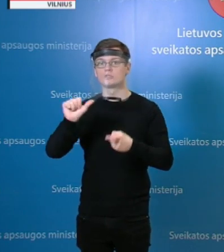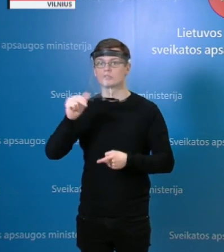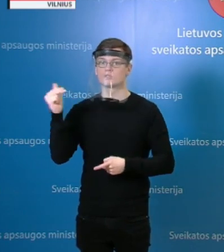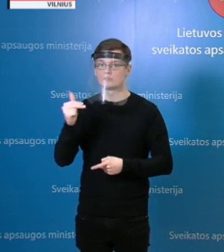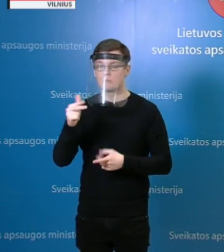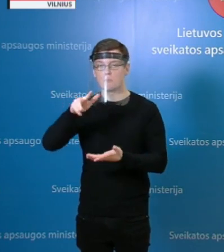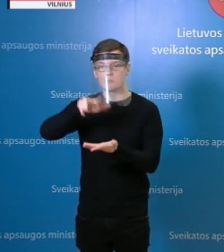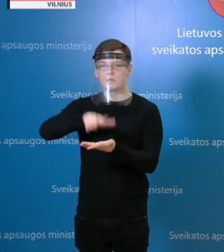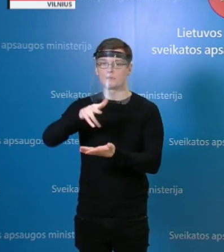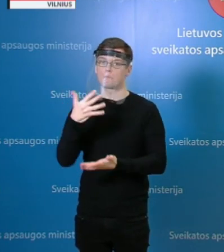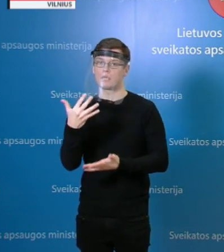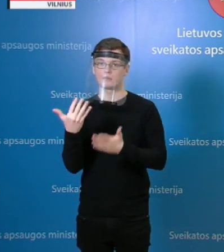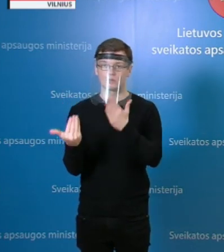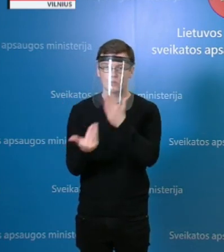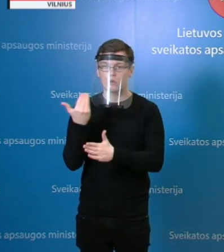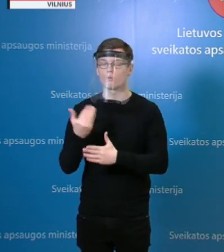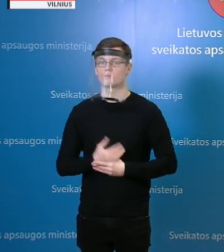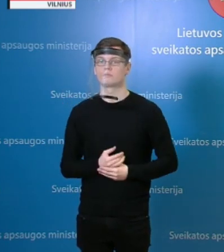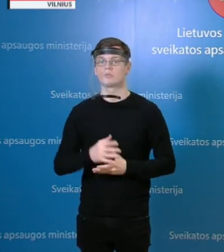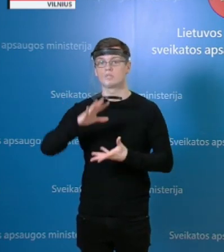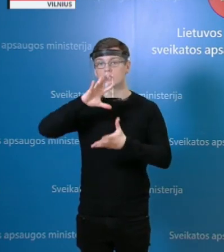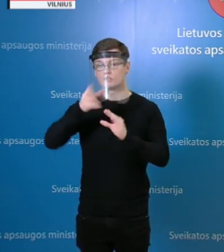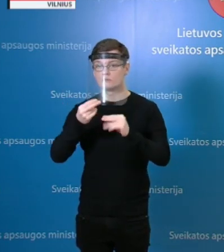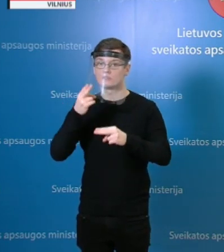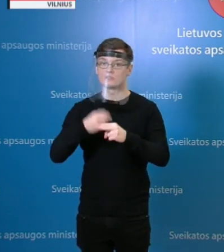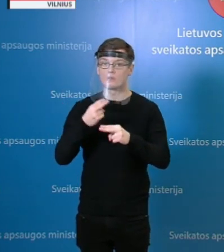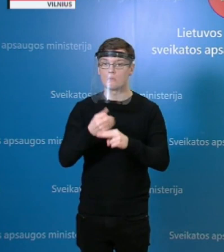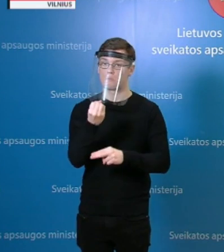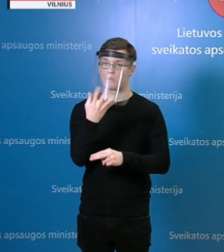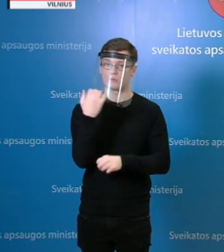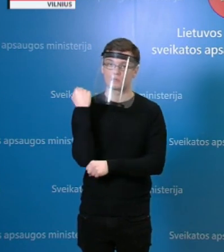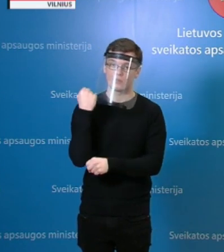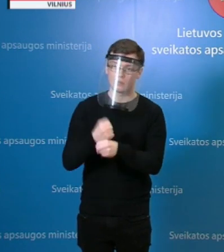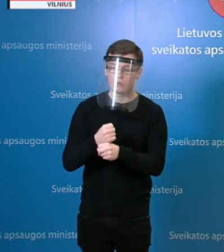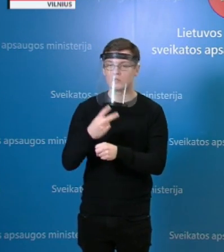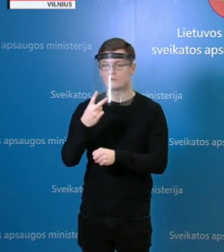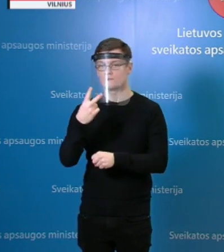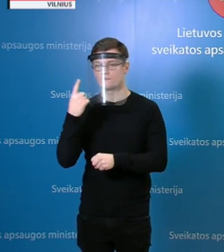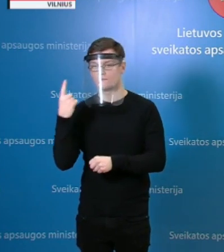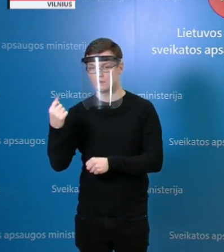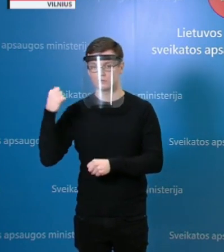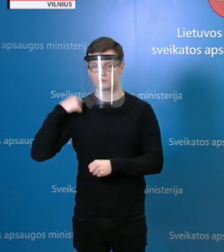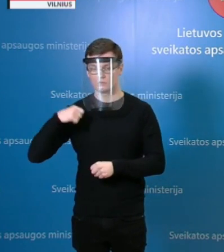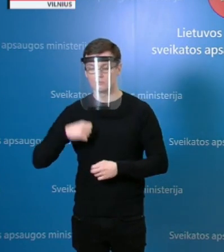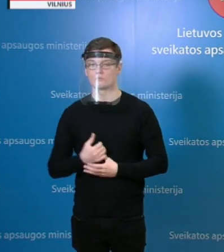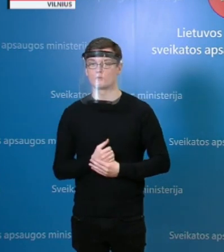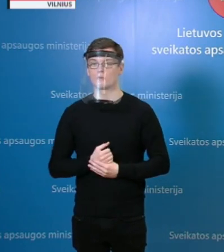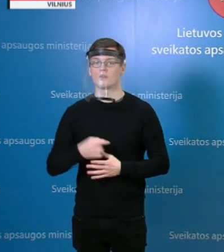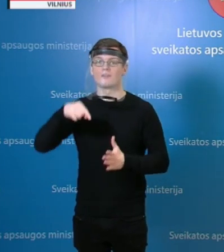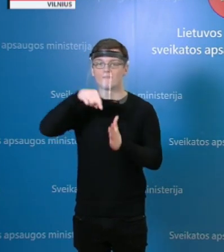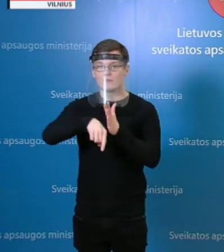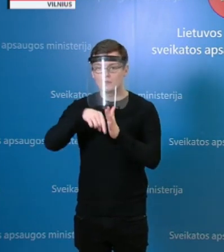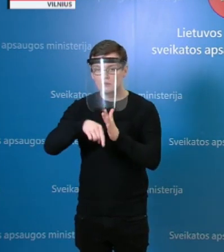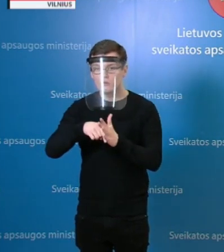atvejai. Iš viso susirgo 15 darbuotojų ir 21 pacientas, tai yra vidaus ligų ir intensyviosios